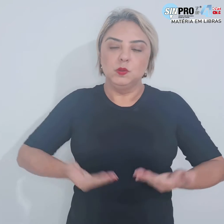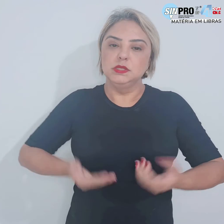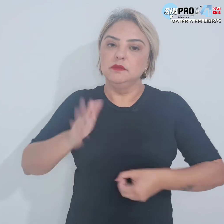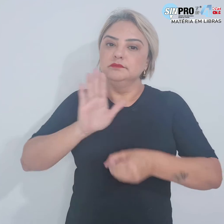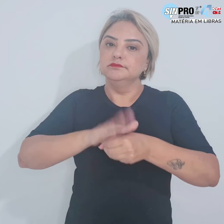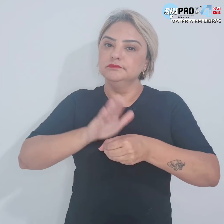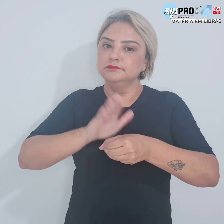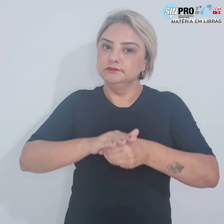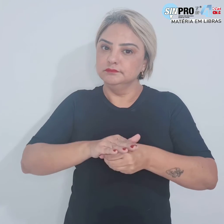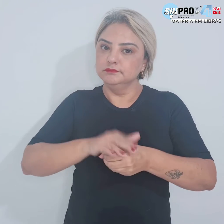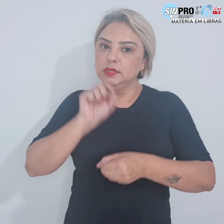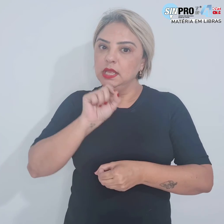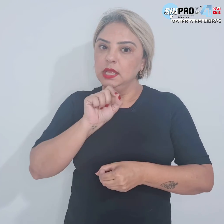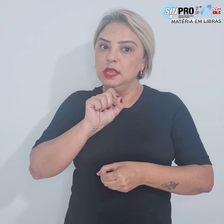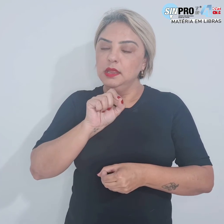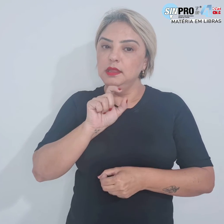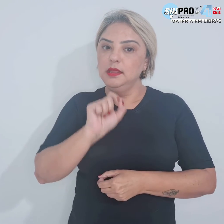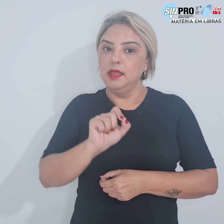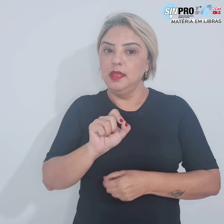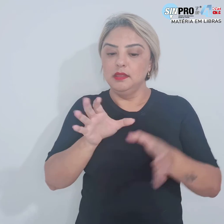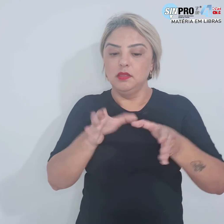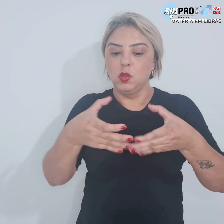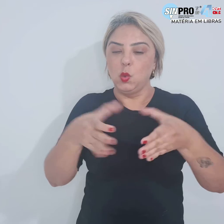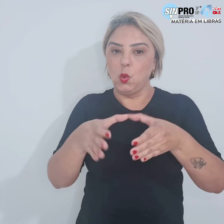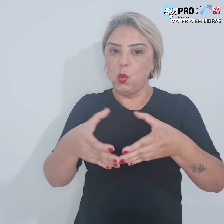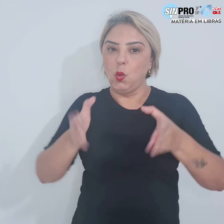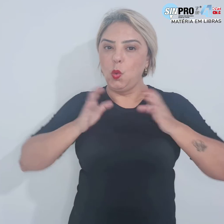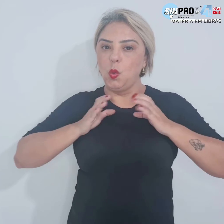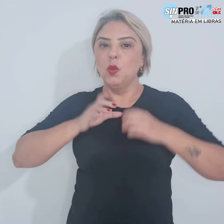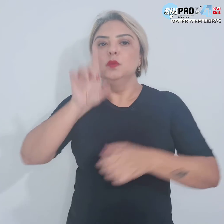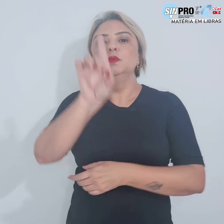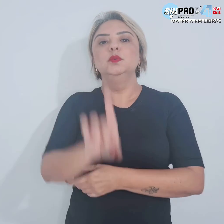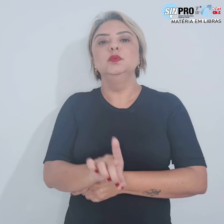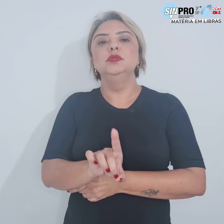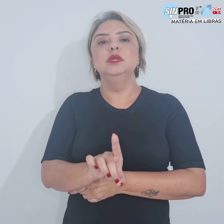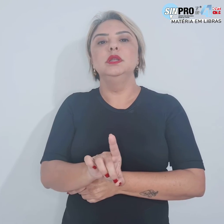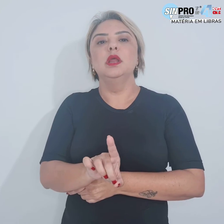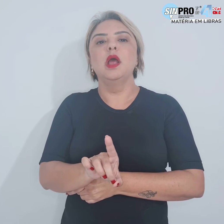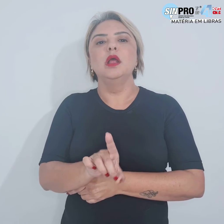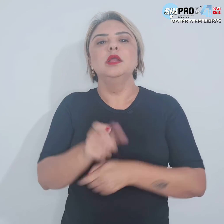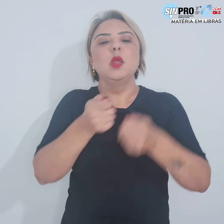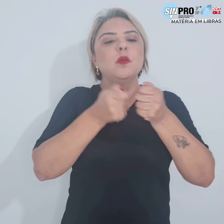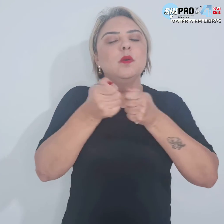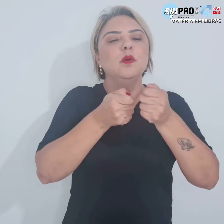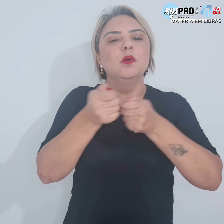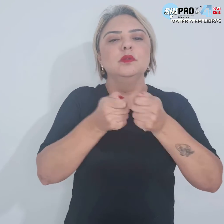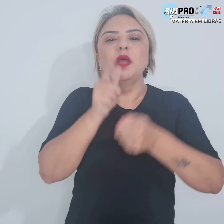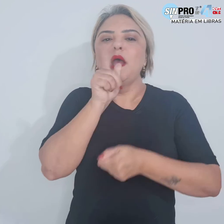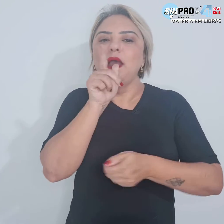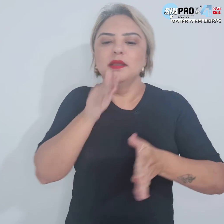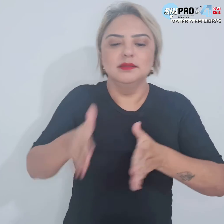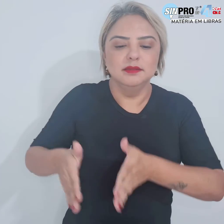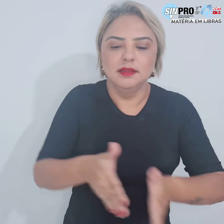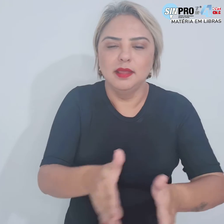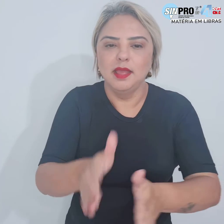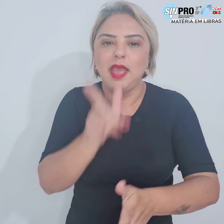saneamento e dá a esses grupos o direito de controlar os recursos hídricos brasileiros